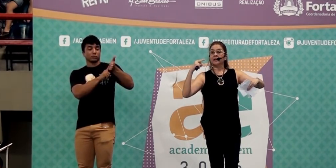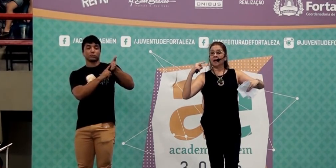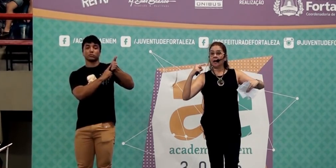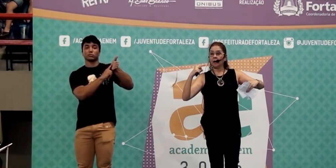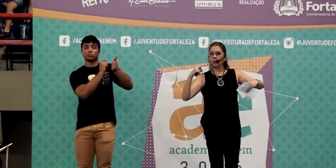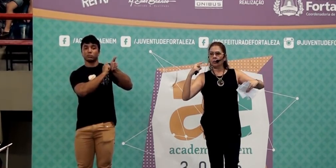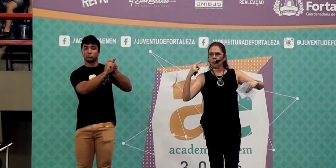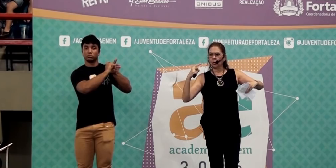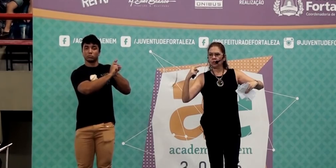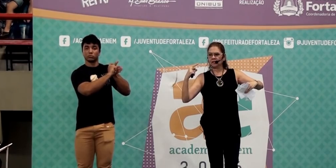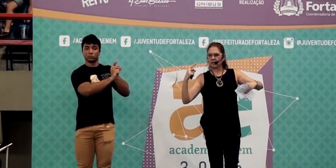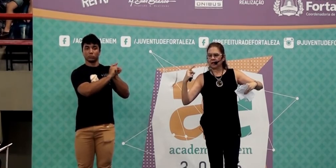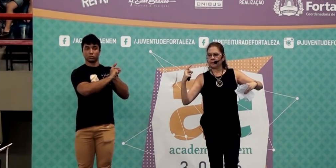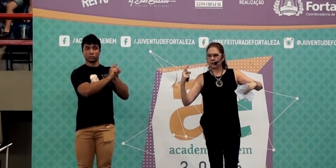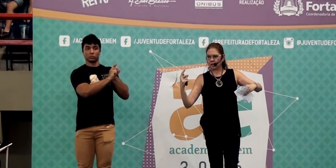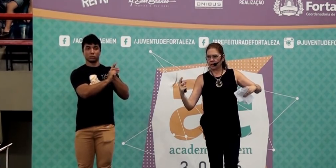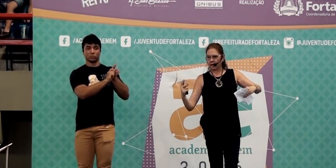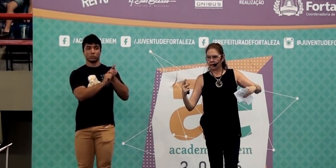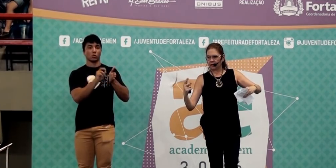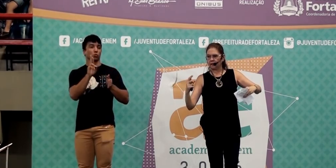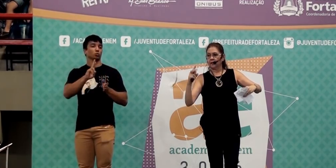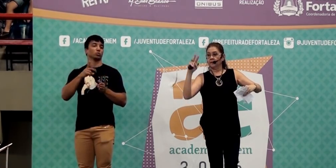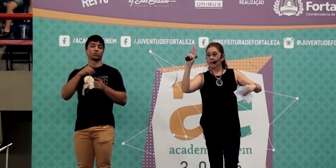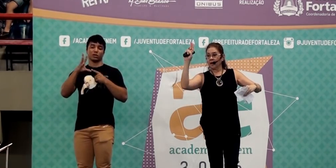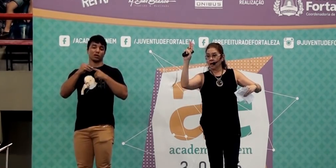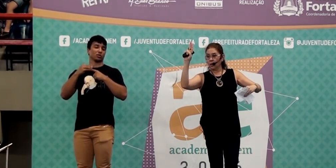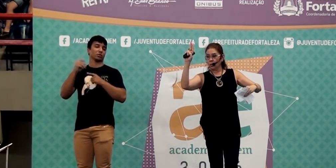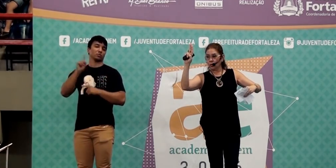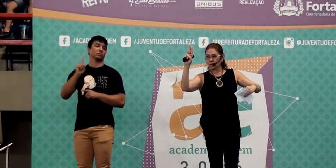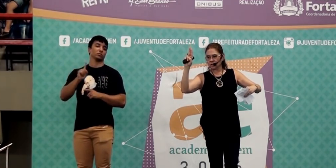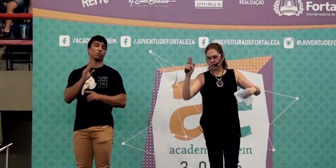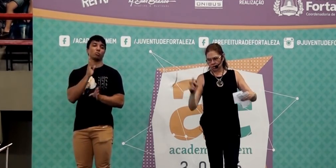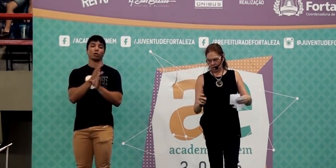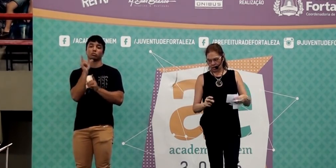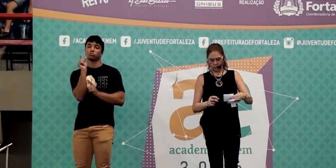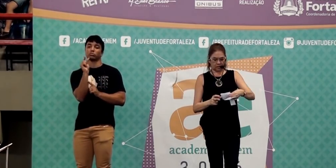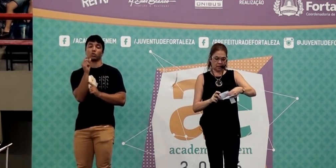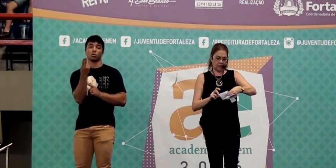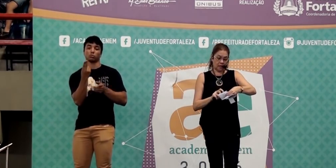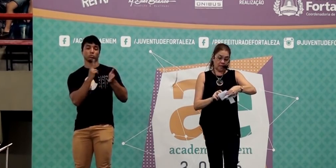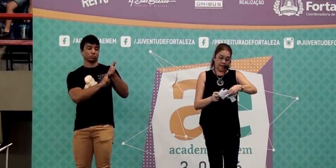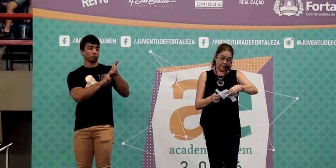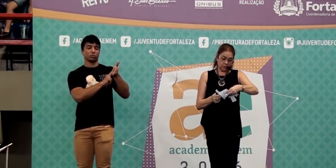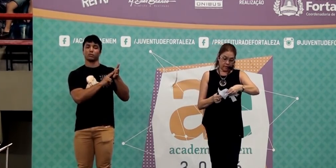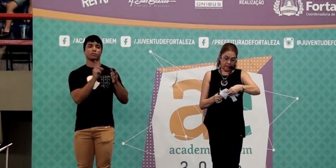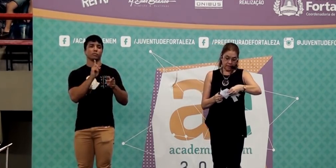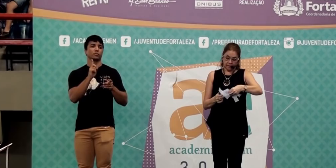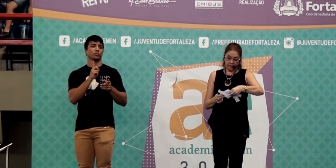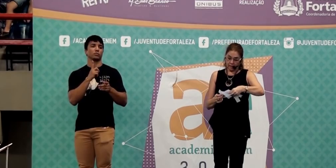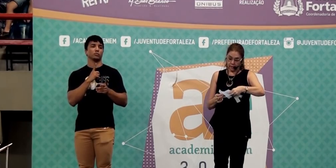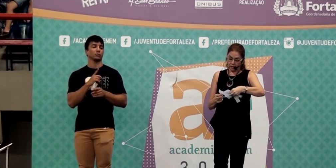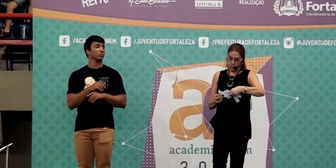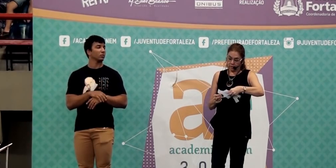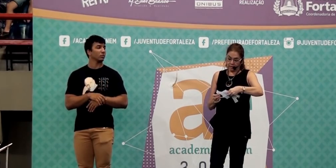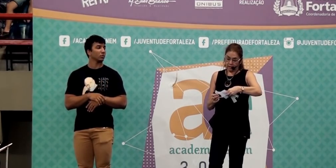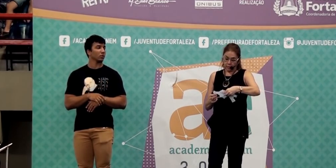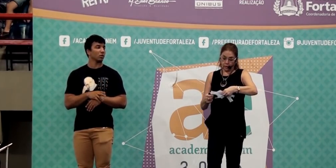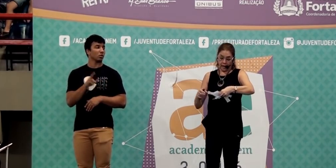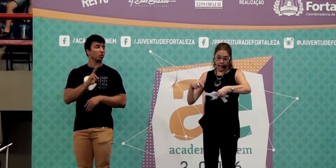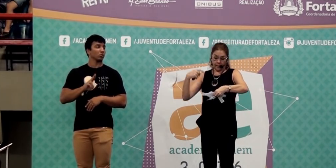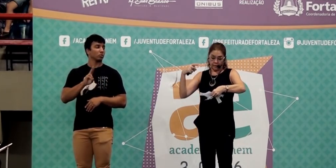disse, não use tampa de caneta. Não use 2 dedos. E a pessoa aqui está dizendo que está